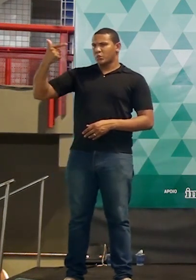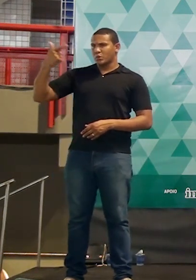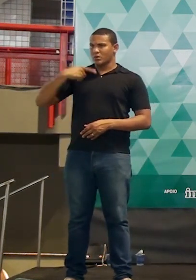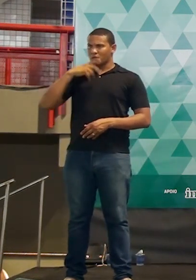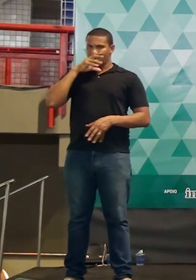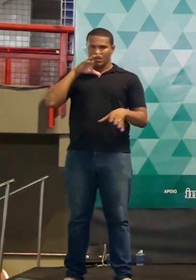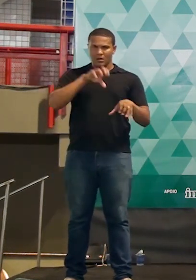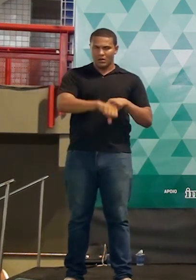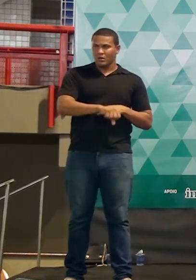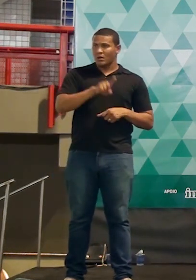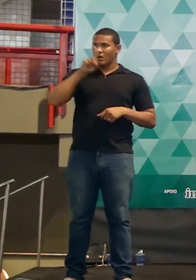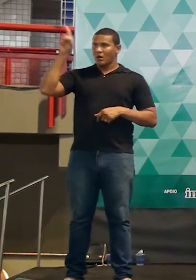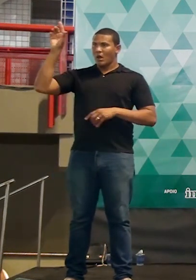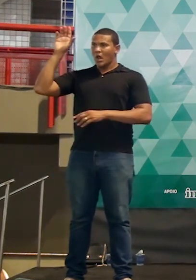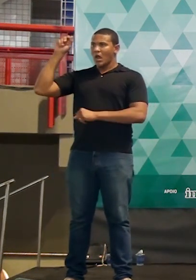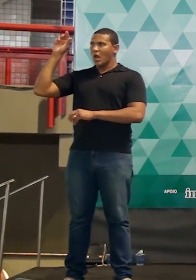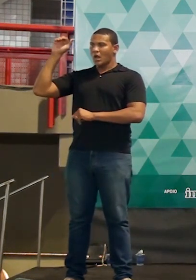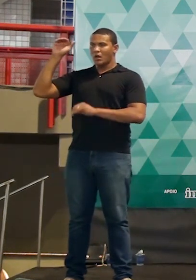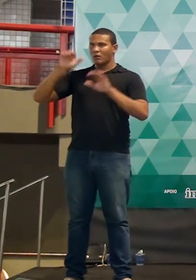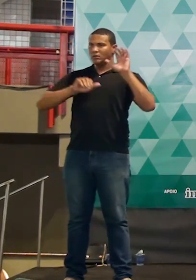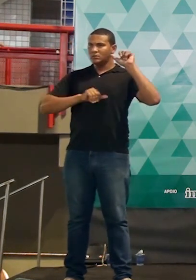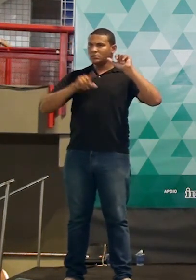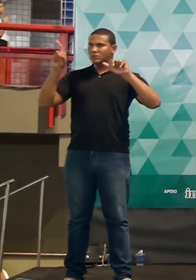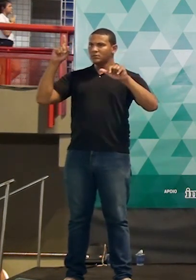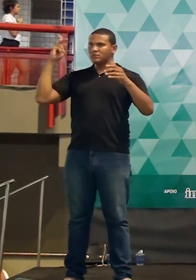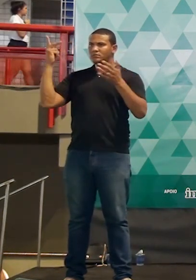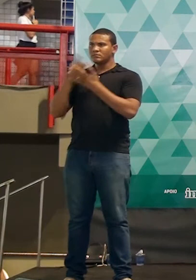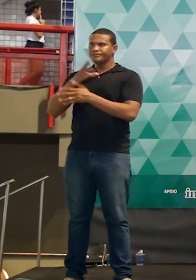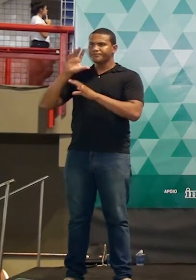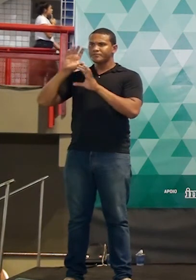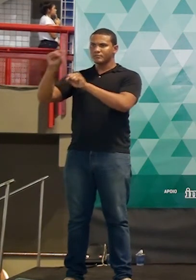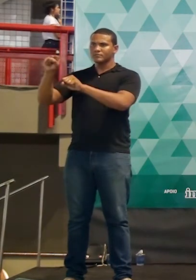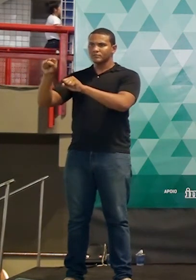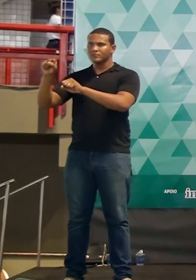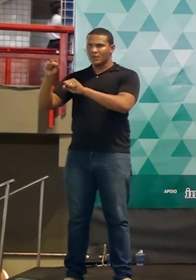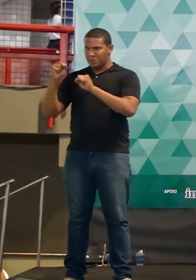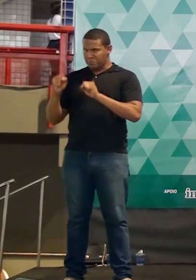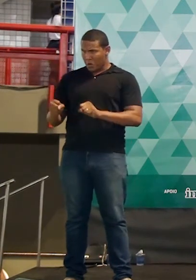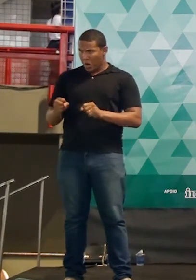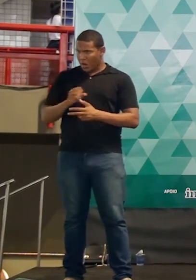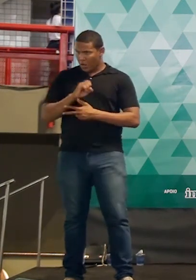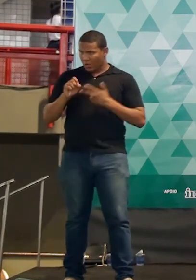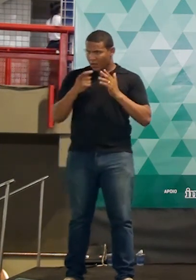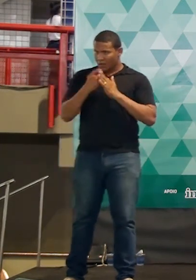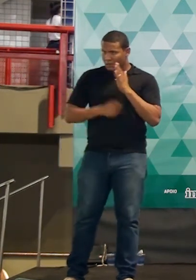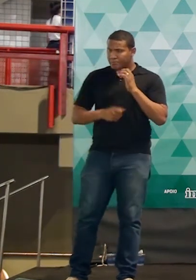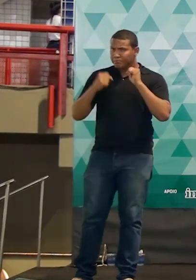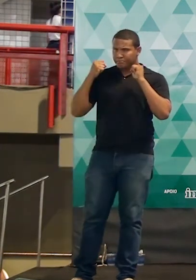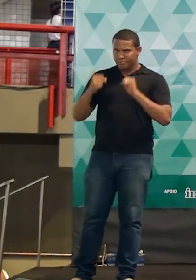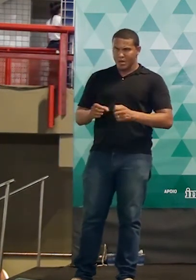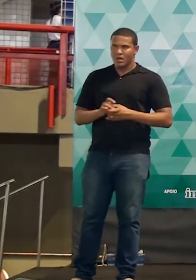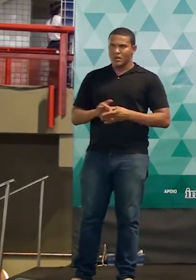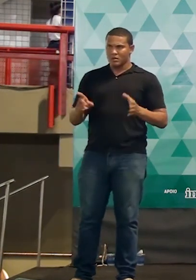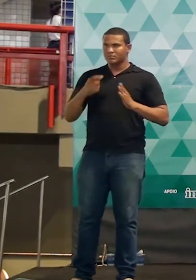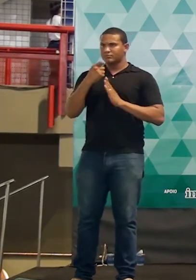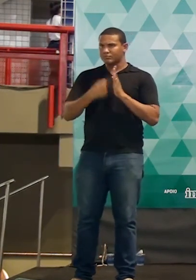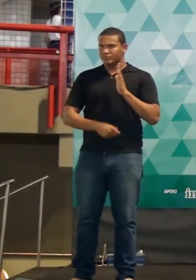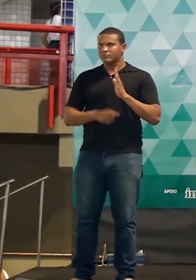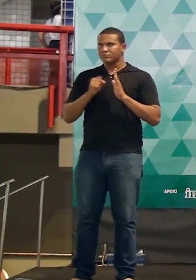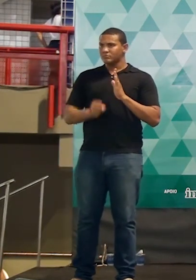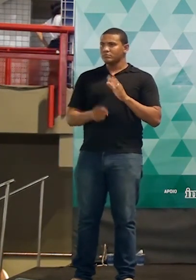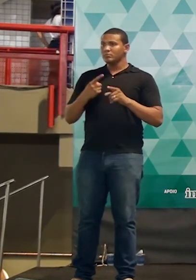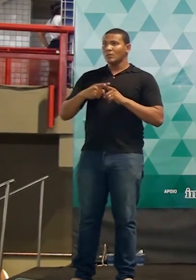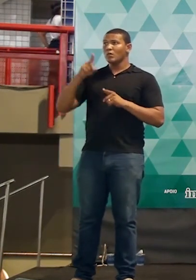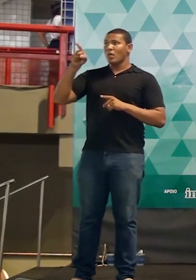em Barcelona, na Espanha, que foi notícia do Fantástico no domingo, eu posso botar na minha redação? Posso, porque aquele